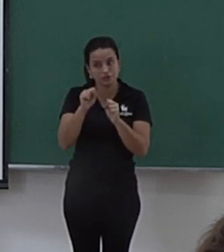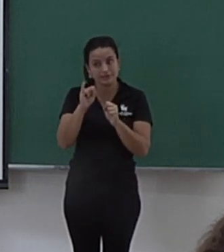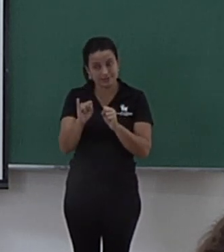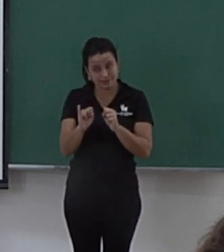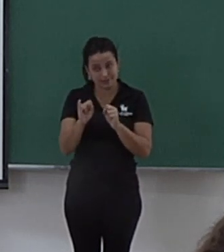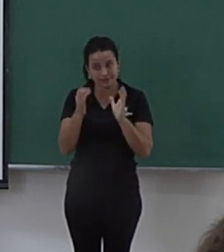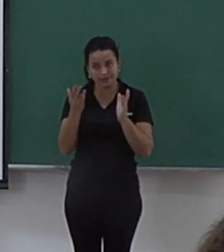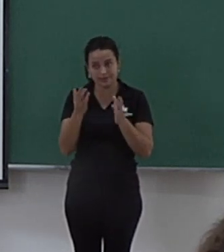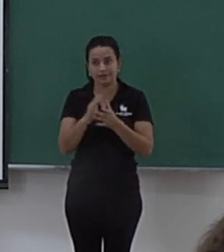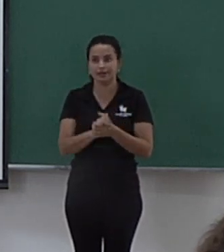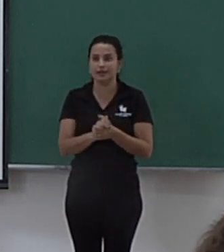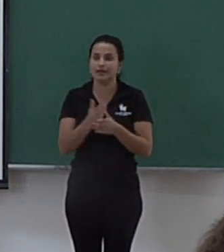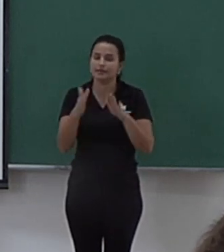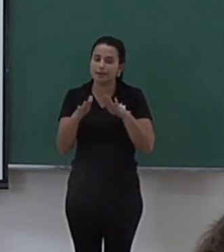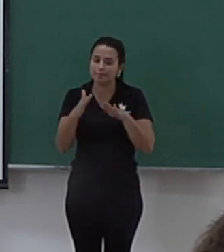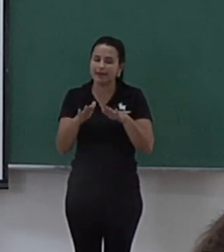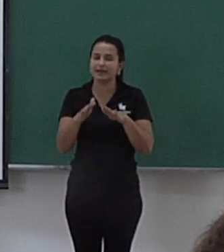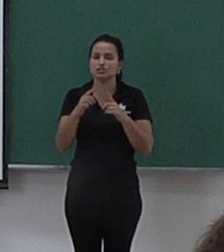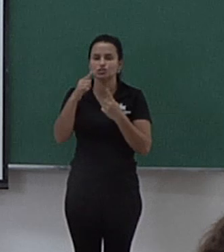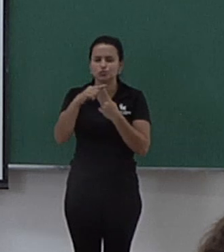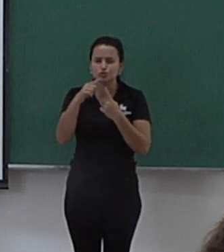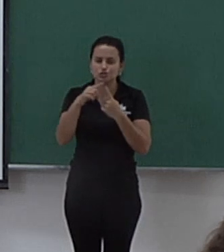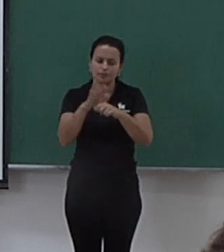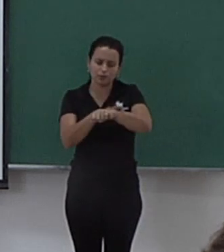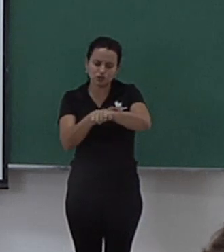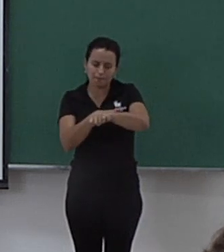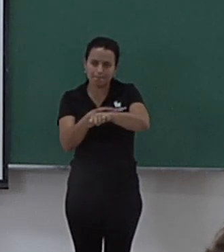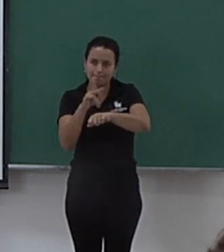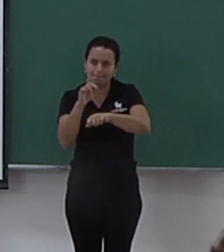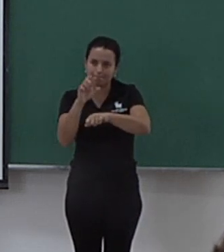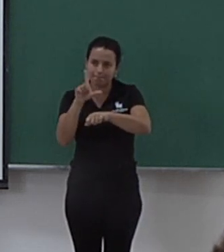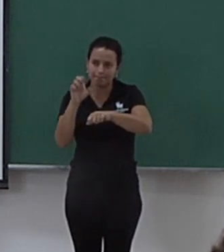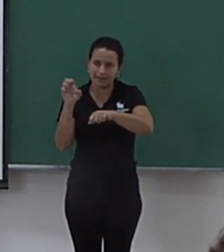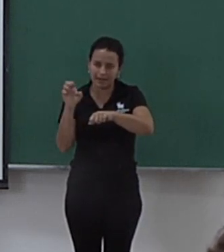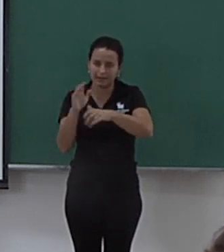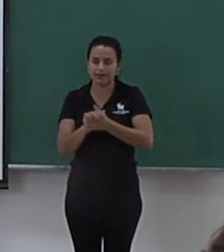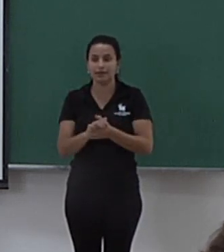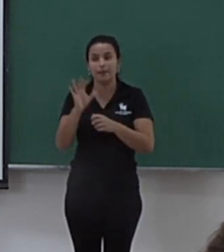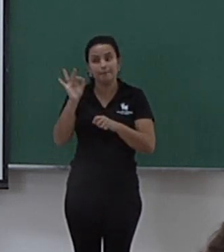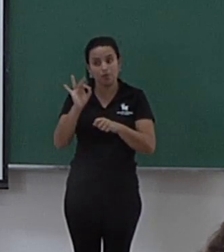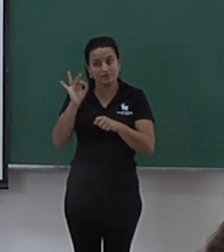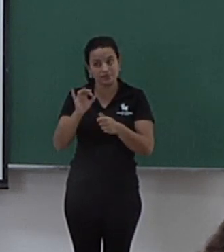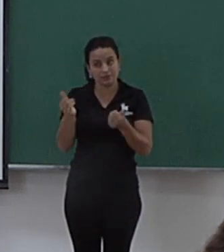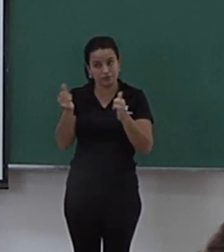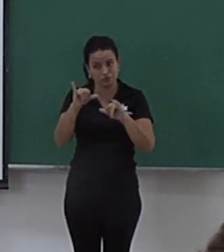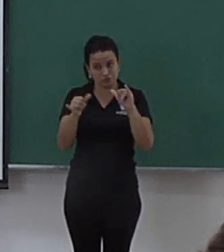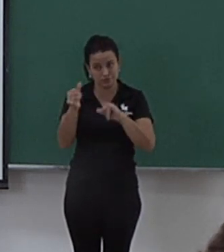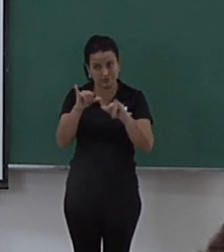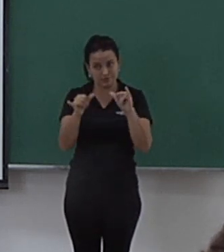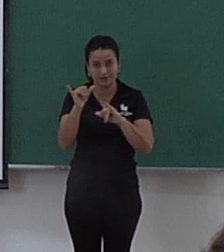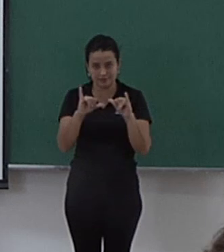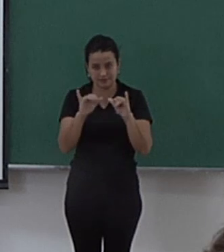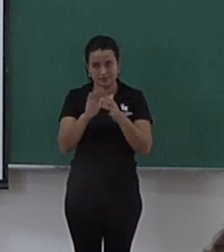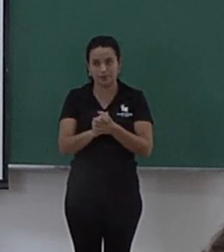dependendo do tipo de pele, né, da concentração dessa substância, às vezes você pode estar fazendo um iatrogenismo, às vezes você pode